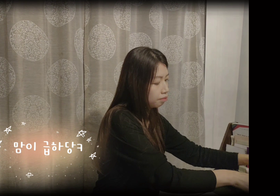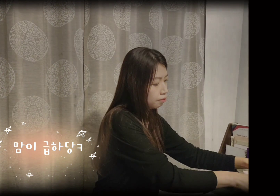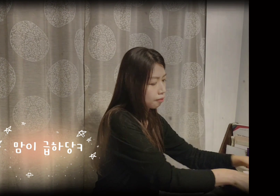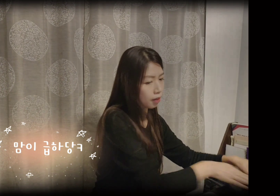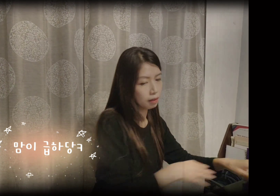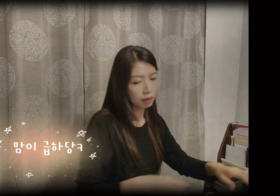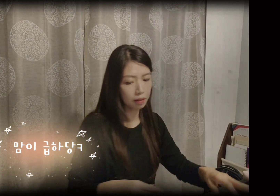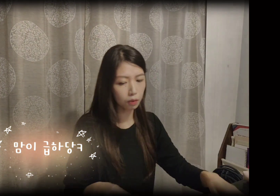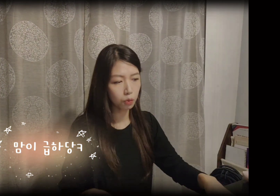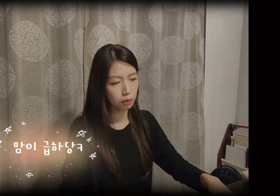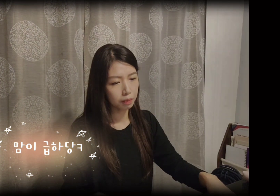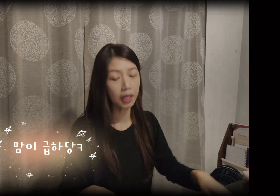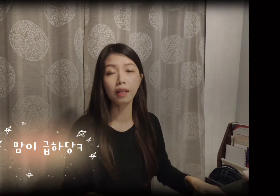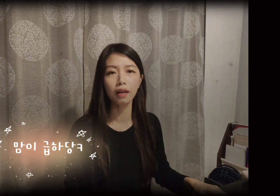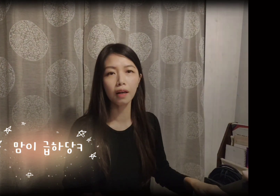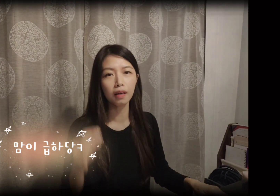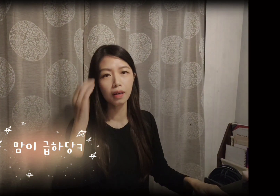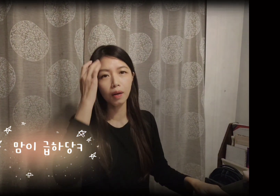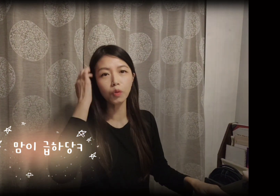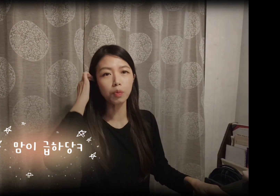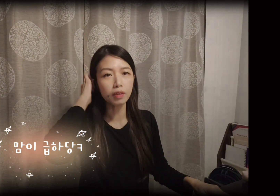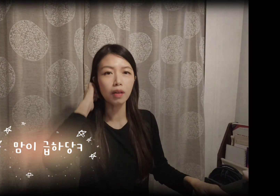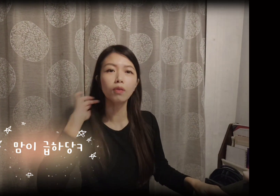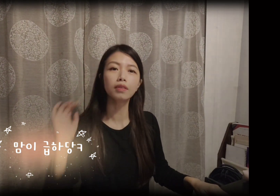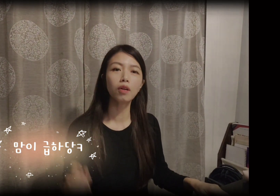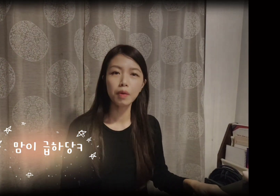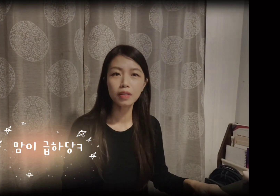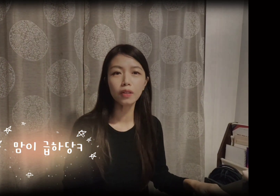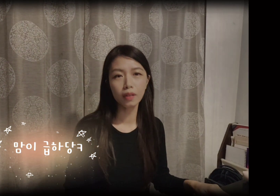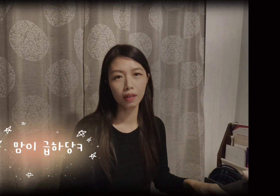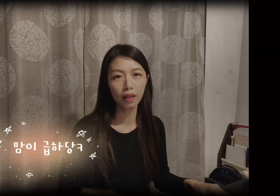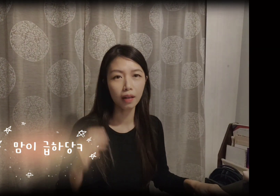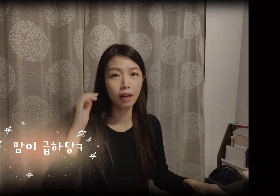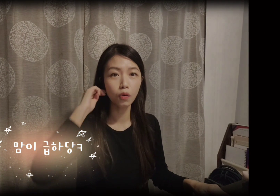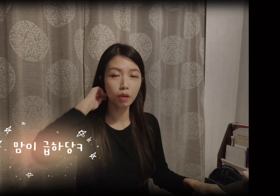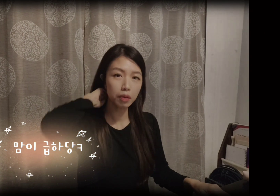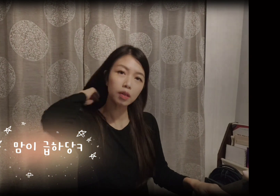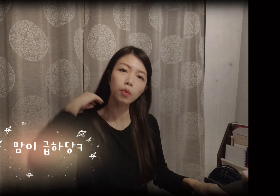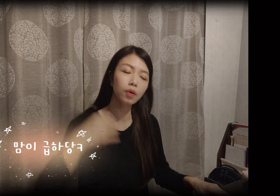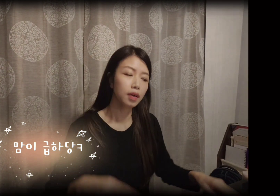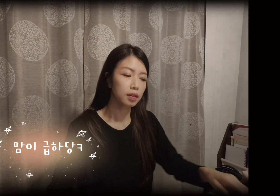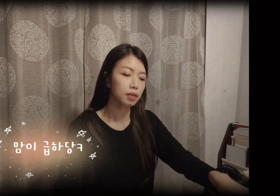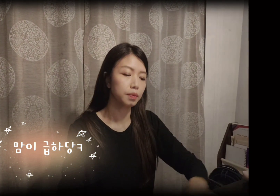좋고, 그래서 조금 자다가 몸도 없을 때 얼른 설명을 찍어야 되겠다 해갖고